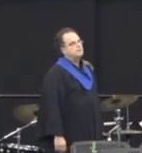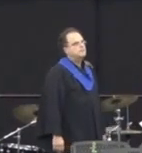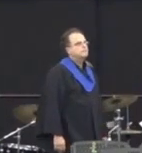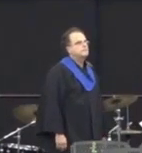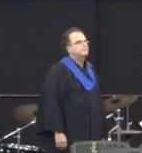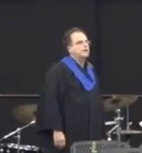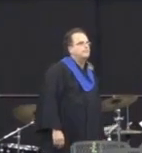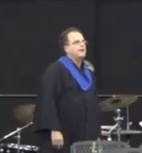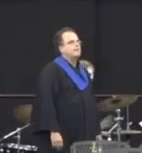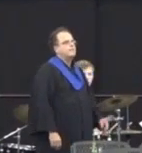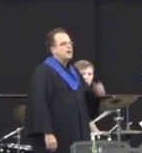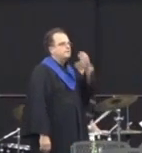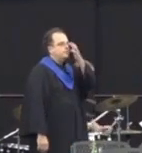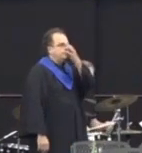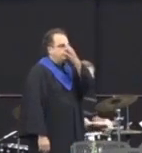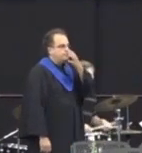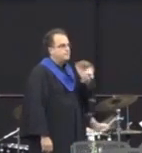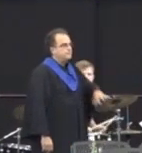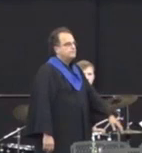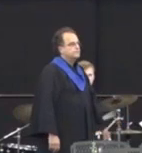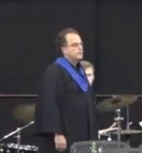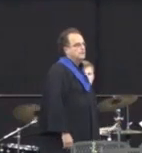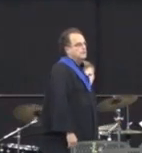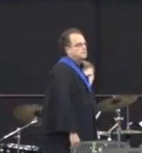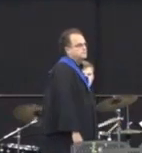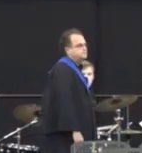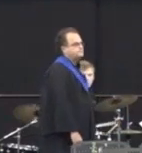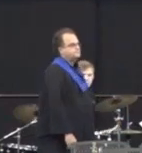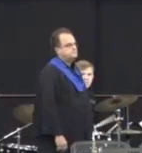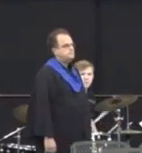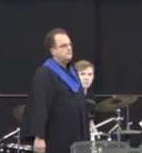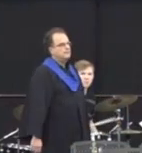Tu luta cuando cruzas la neblina.